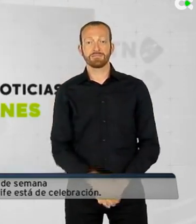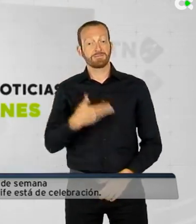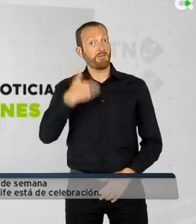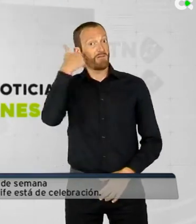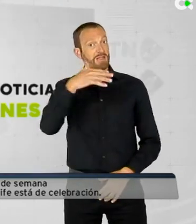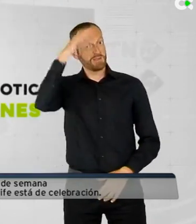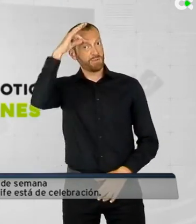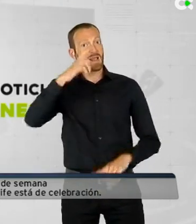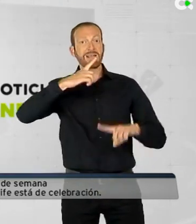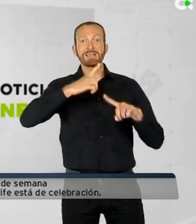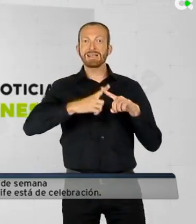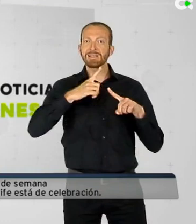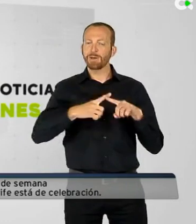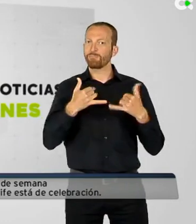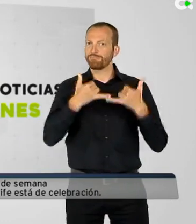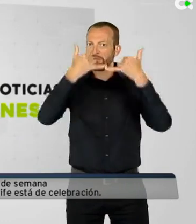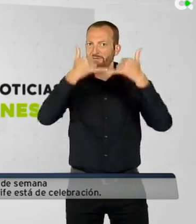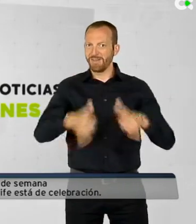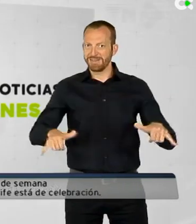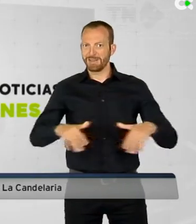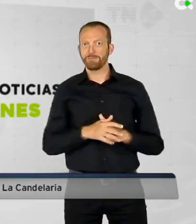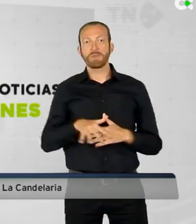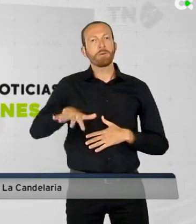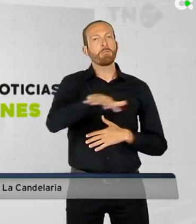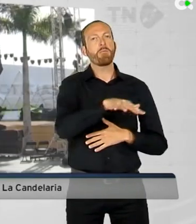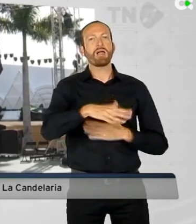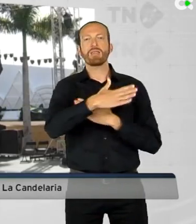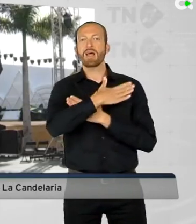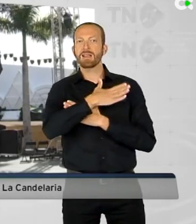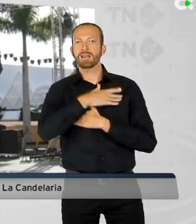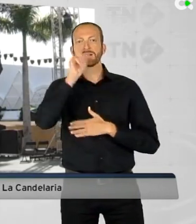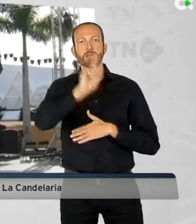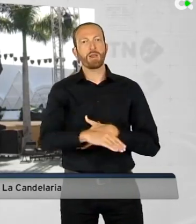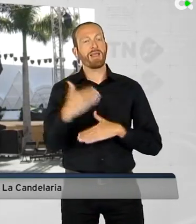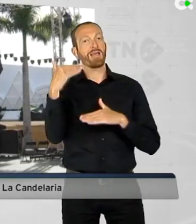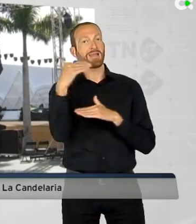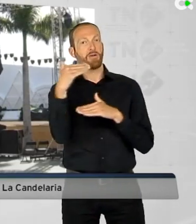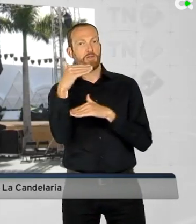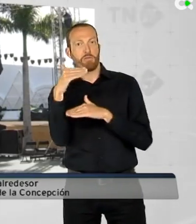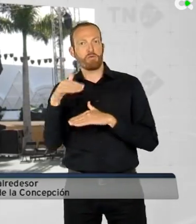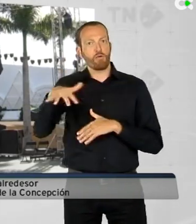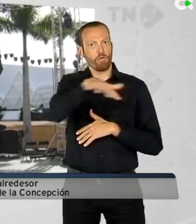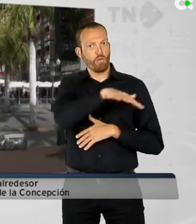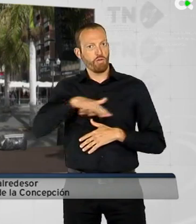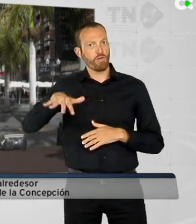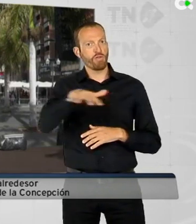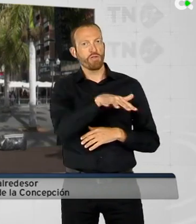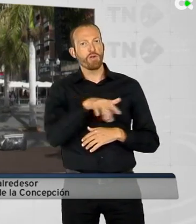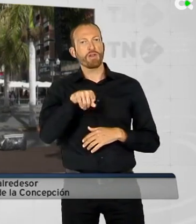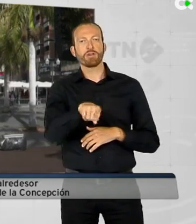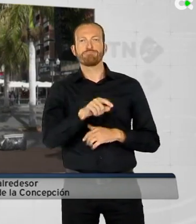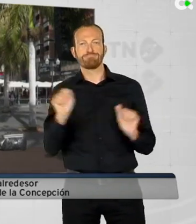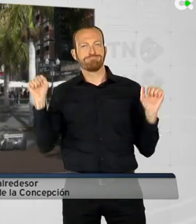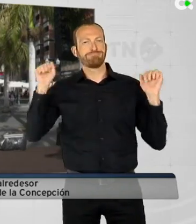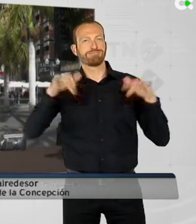Este fin de semana, Santa Cruz de Tenerife está de celebración. La Plaza de la Candelaria y los alrededores de la Iglesia de la Concepción